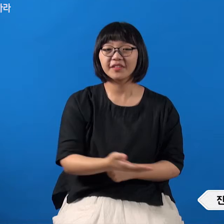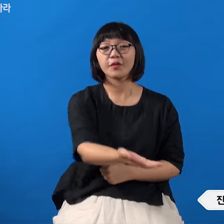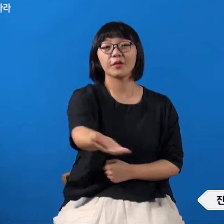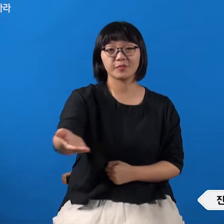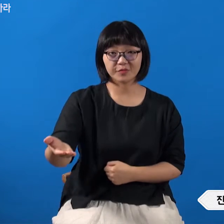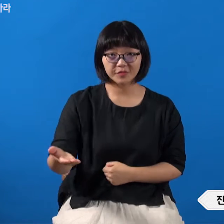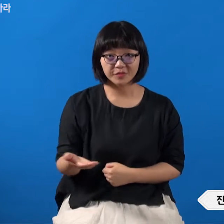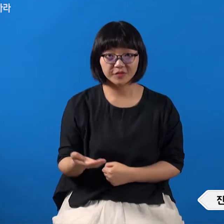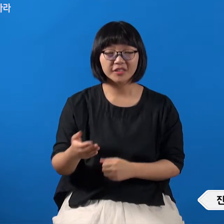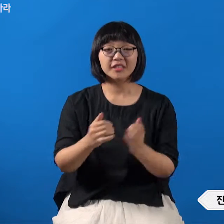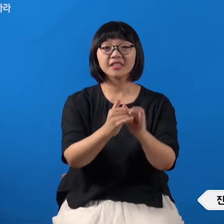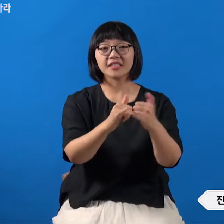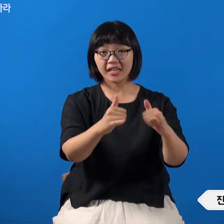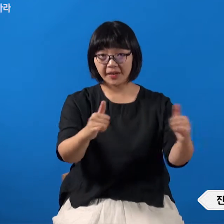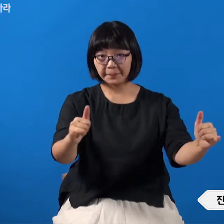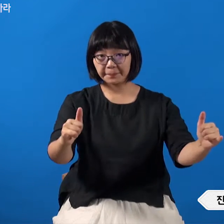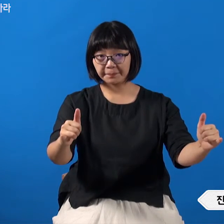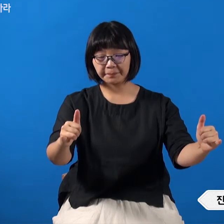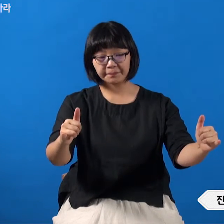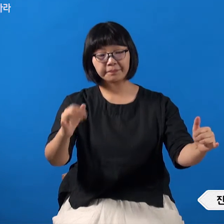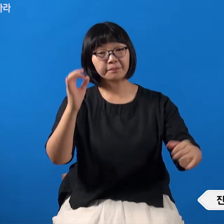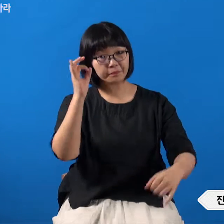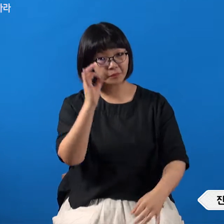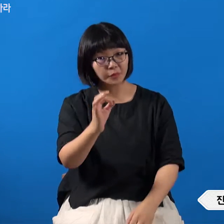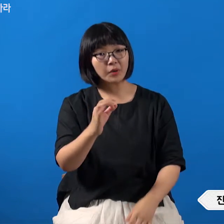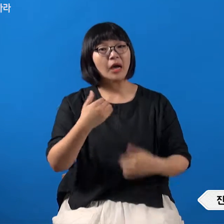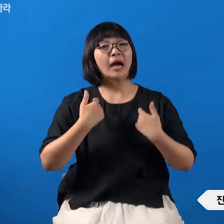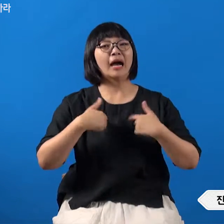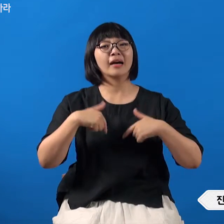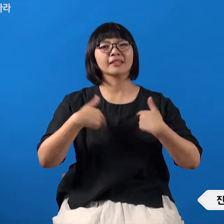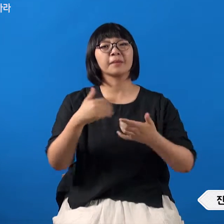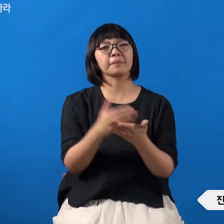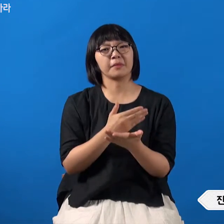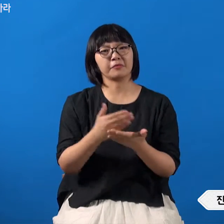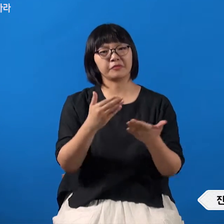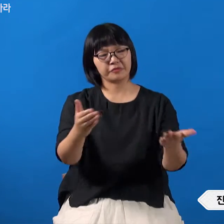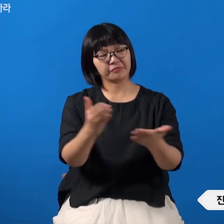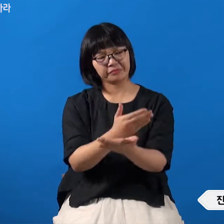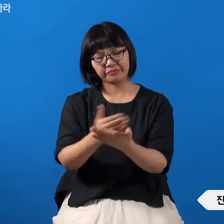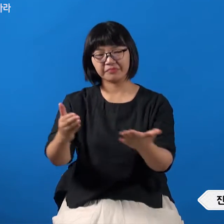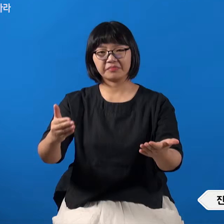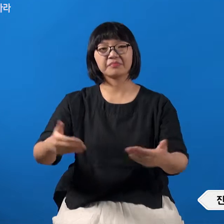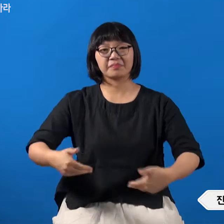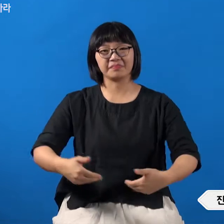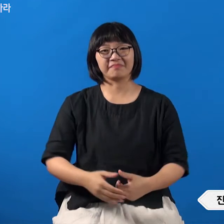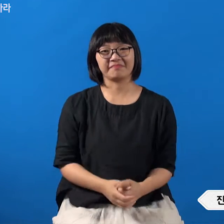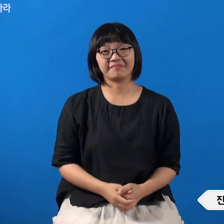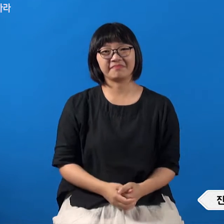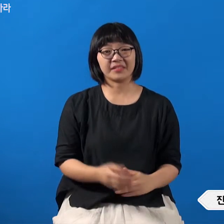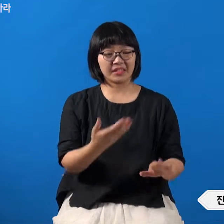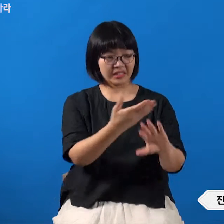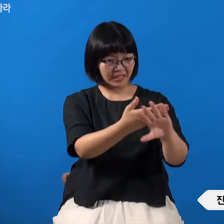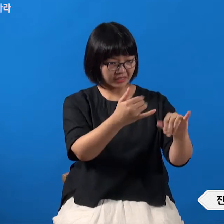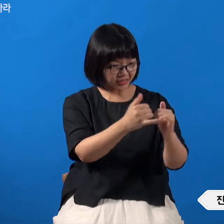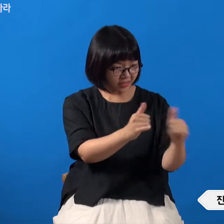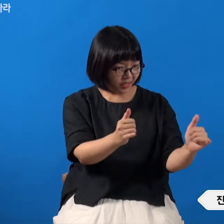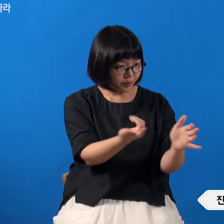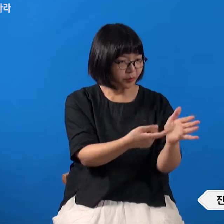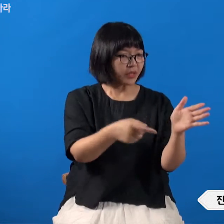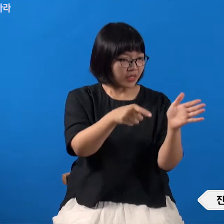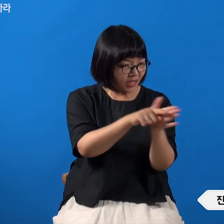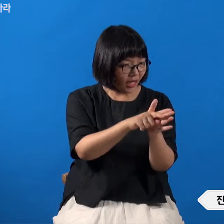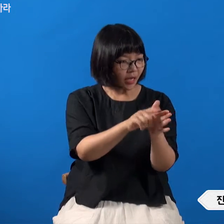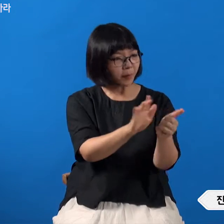대상 가운데는 항상 베풀 만한 것이 있습니다. 항상 나눌 만한 것들이 있습니다.